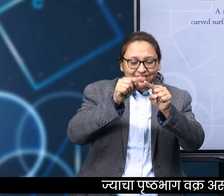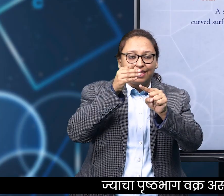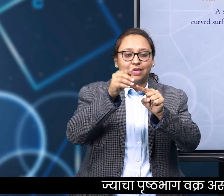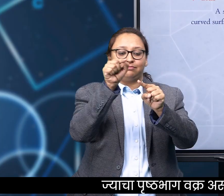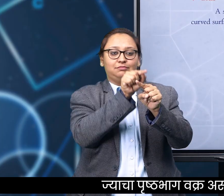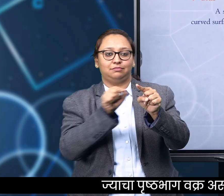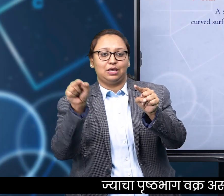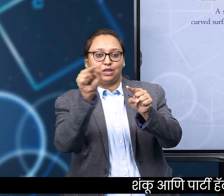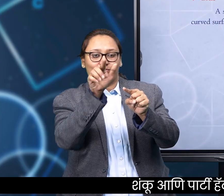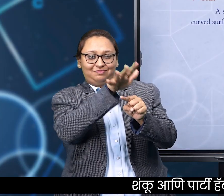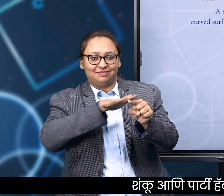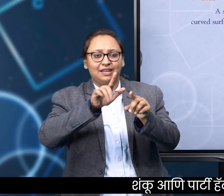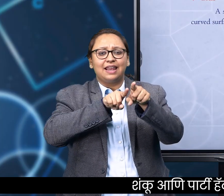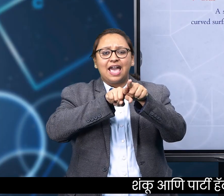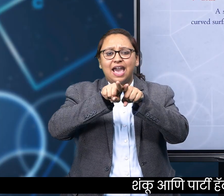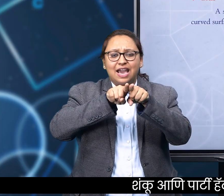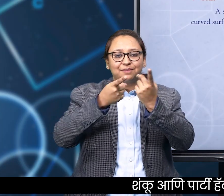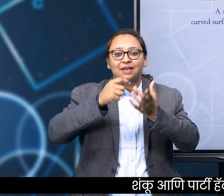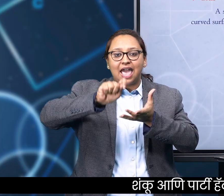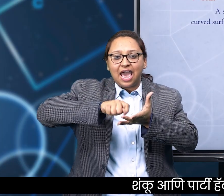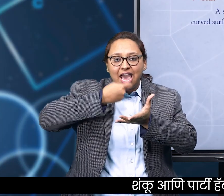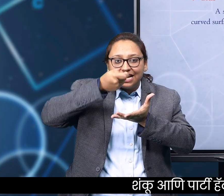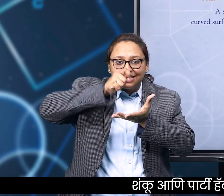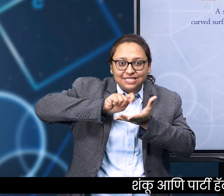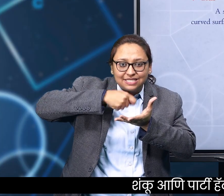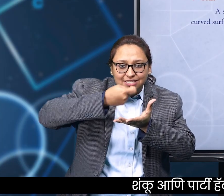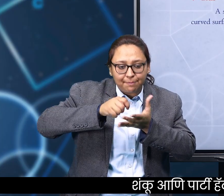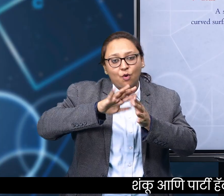उदाहरणांमध्ये आईस्क्रीम शंकू आणि पार्टी हॅट्स यांचा समावेश आहे.